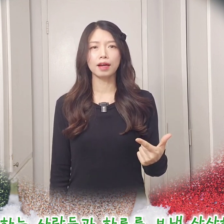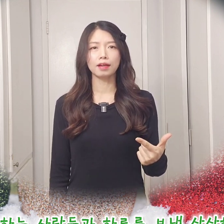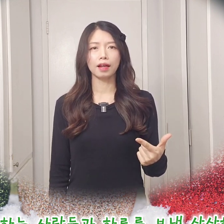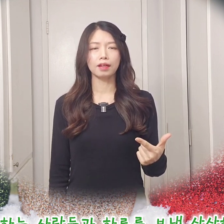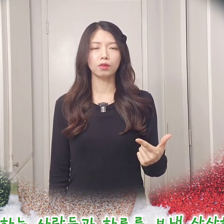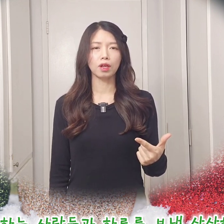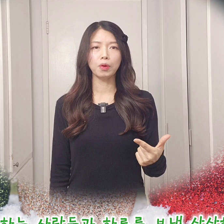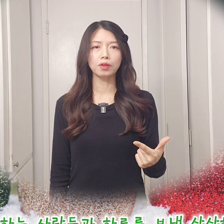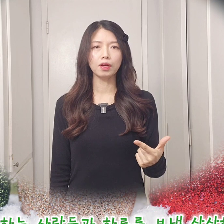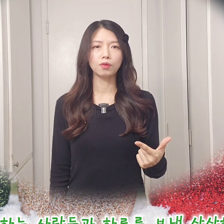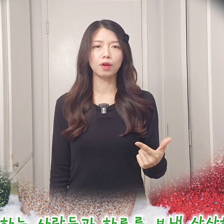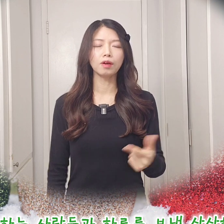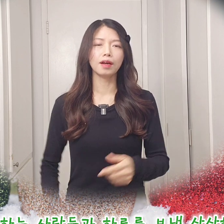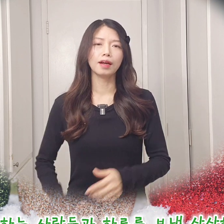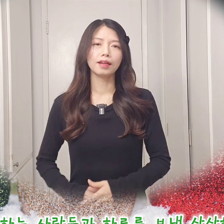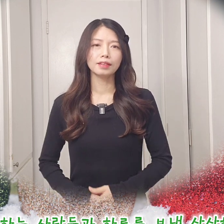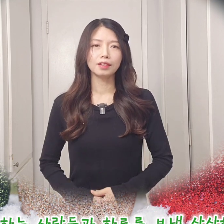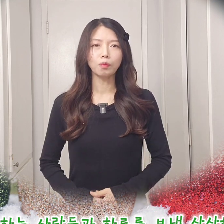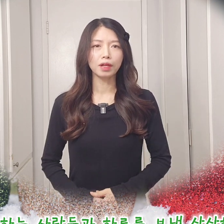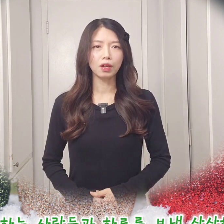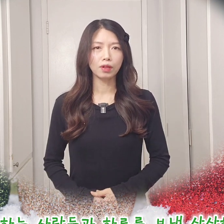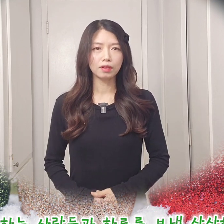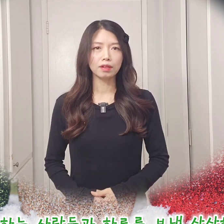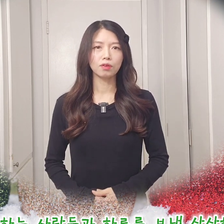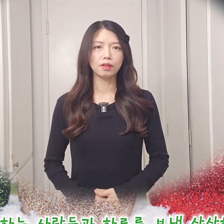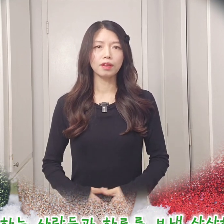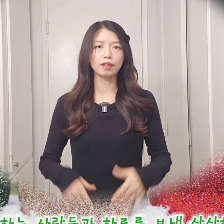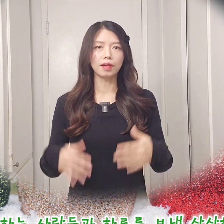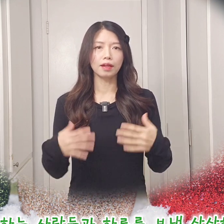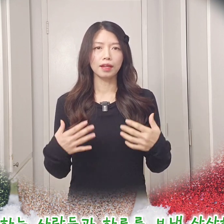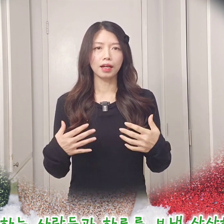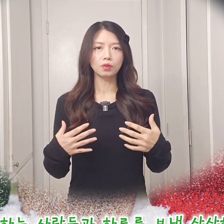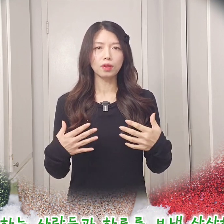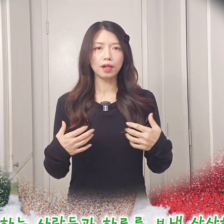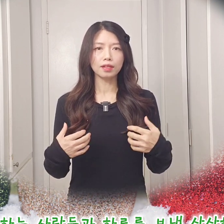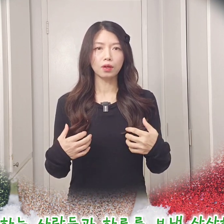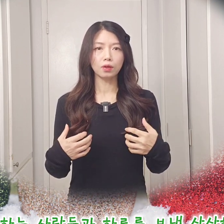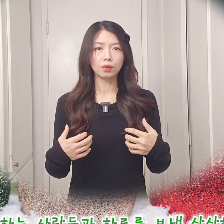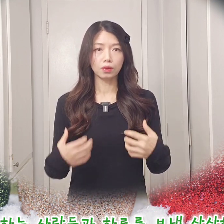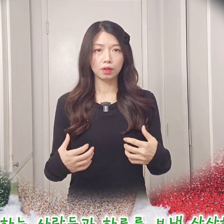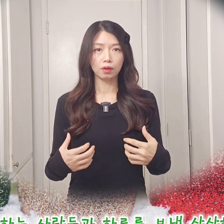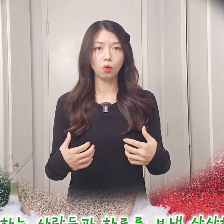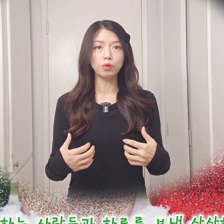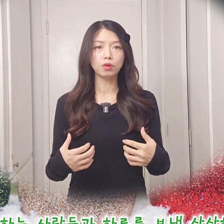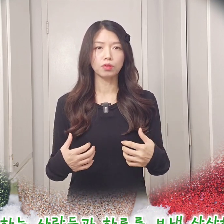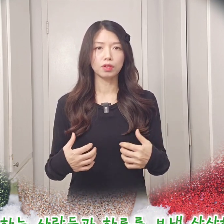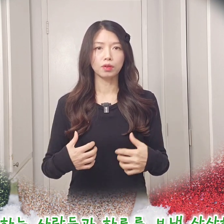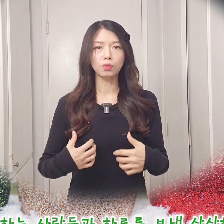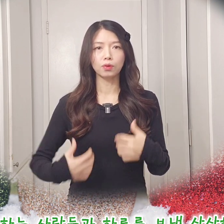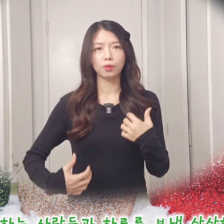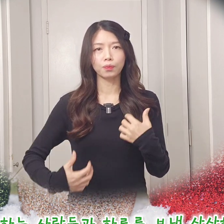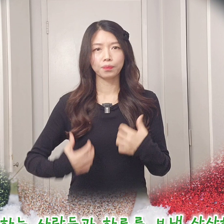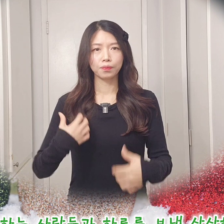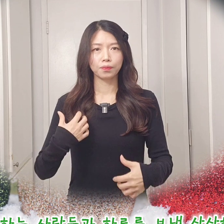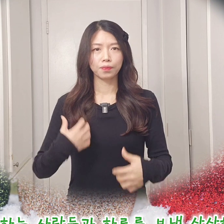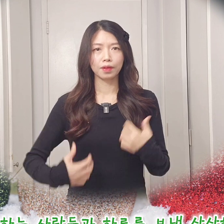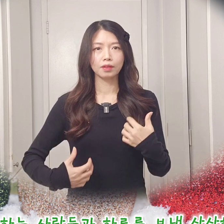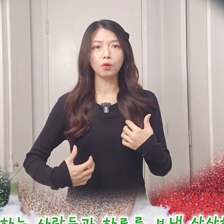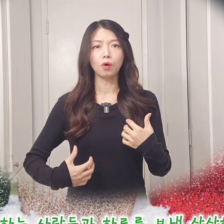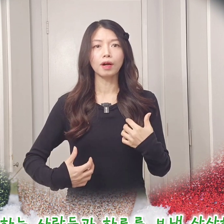해. 이렇게 표현을 했고요. 즐겁다라고 한 뜻의 수어는 양손을 살짝 이렇게 오므려 주시고 서로